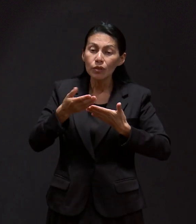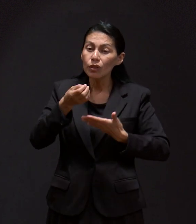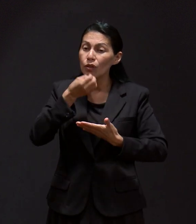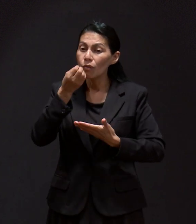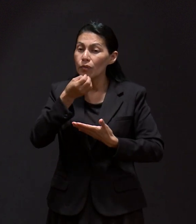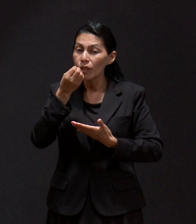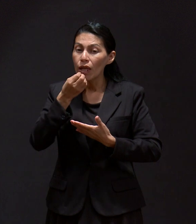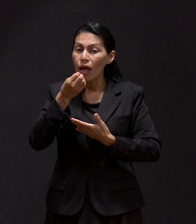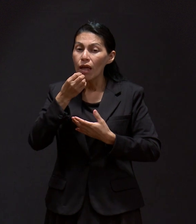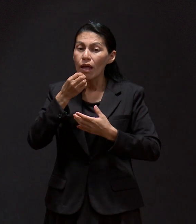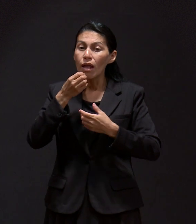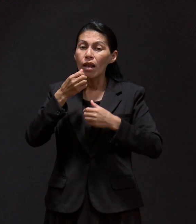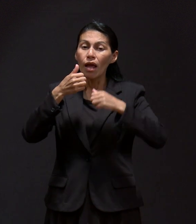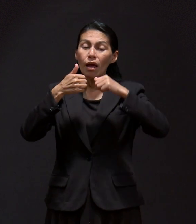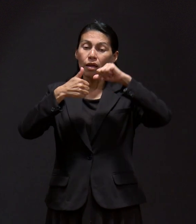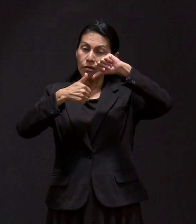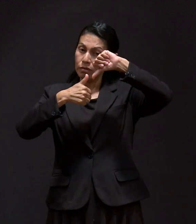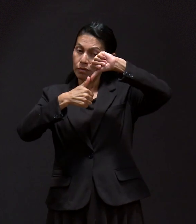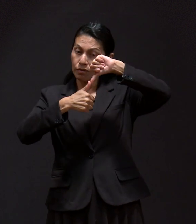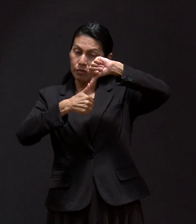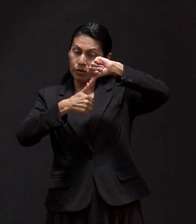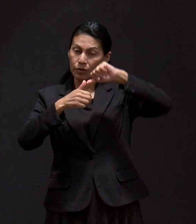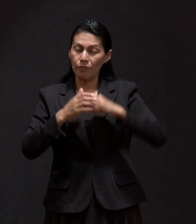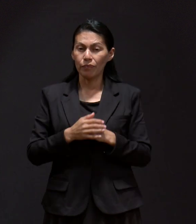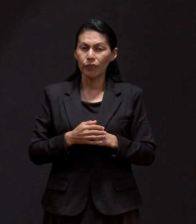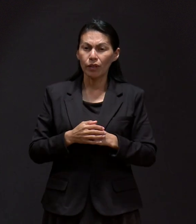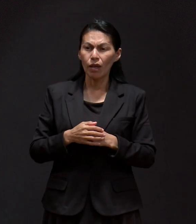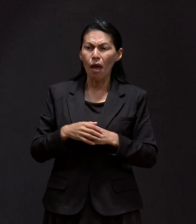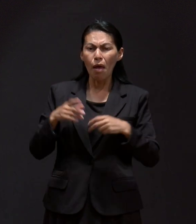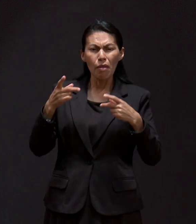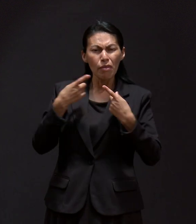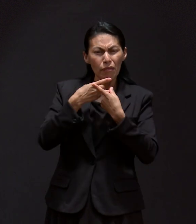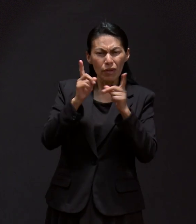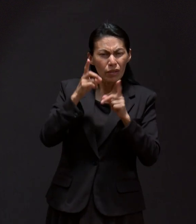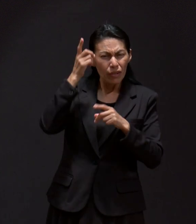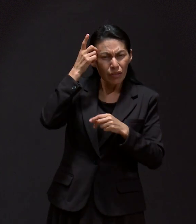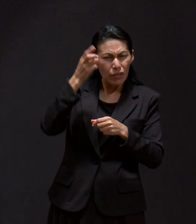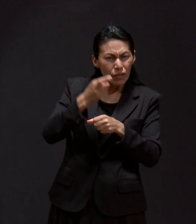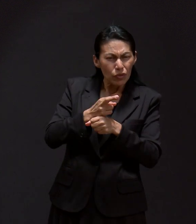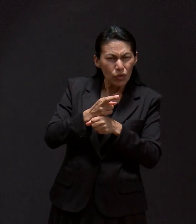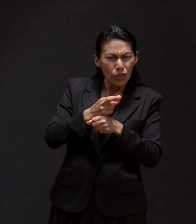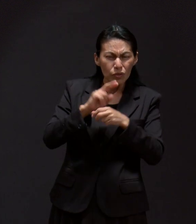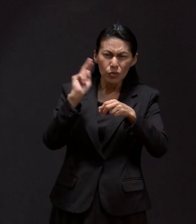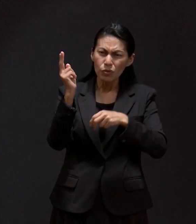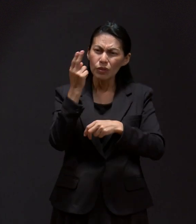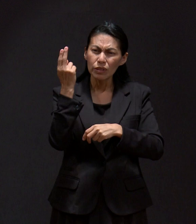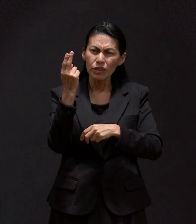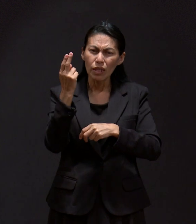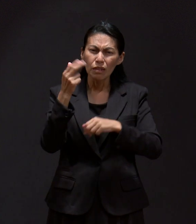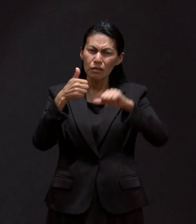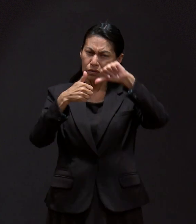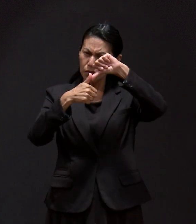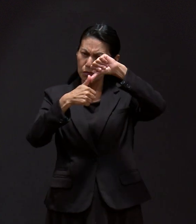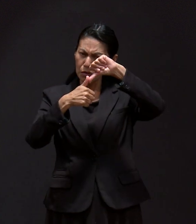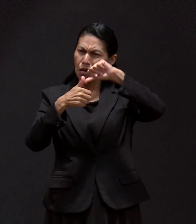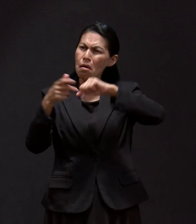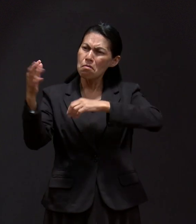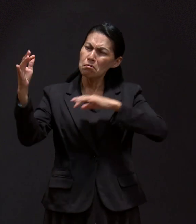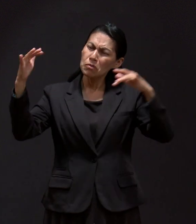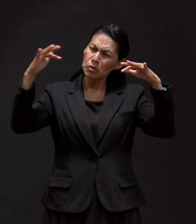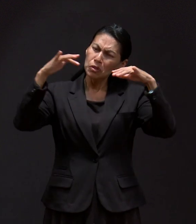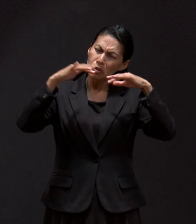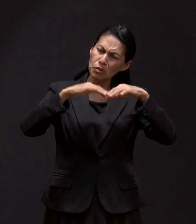división interamericana y vinieron directoras de los servicios de alimentos de las universidades adventistas de